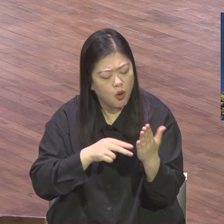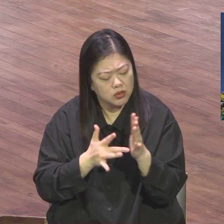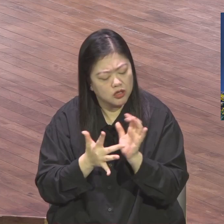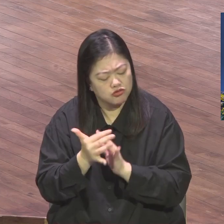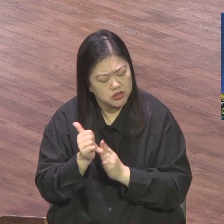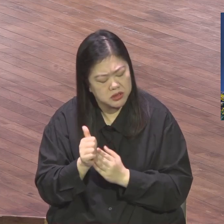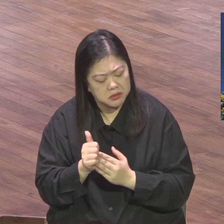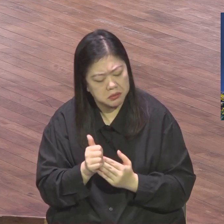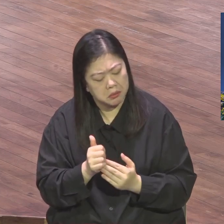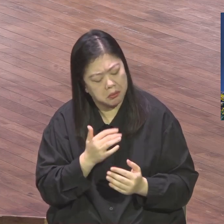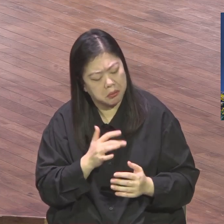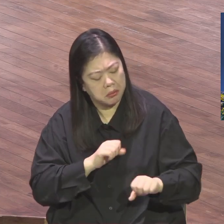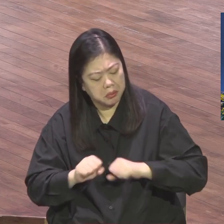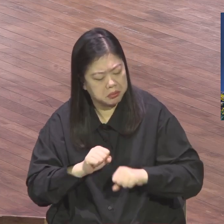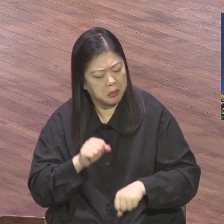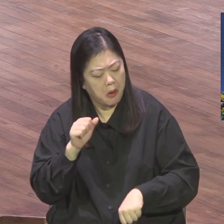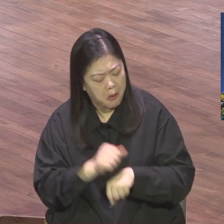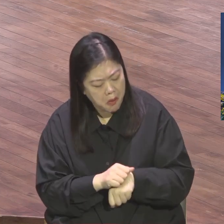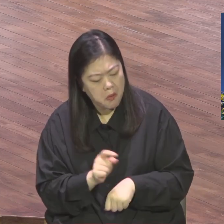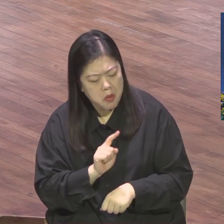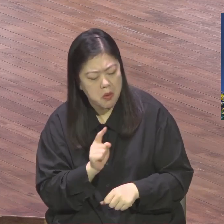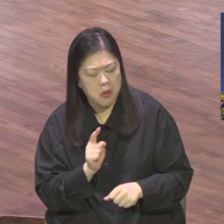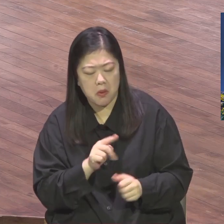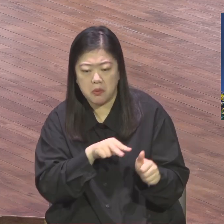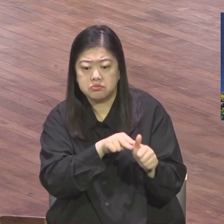보면 엠마오로 가는 두